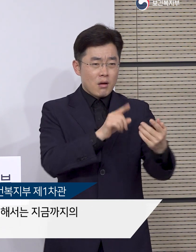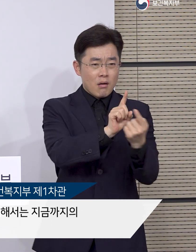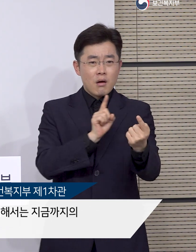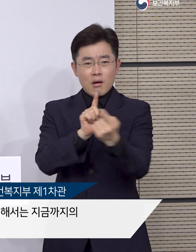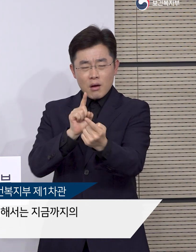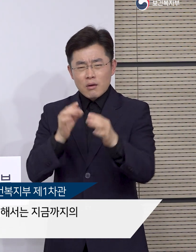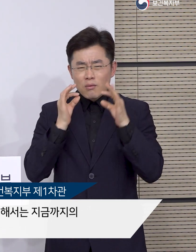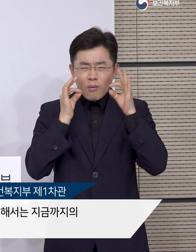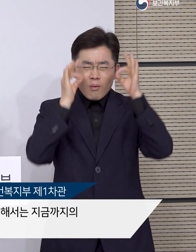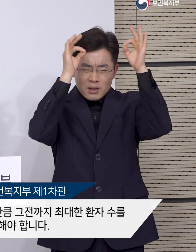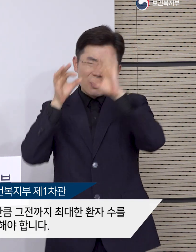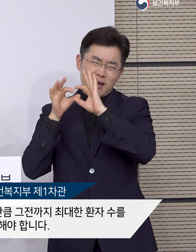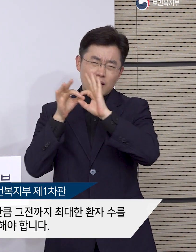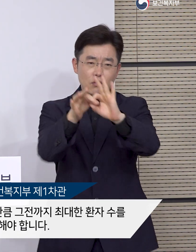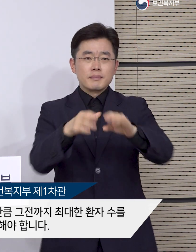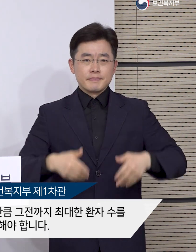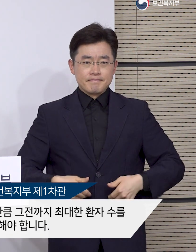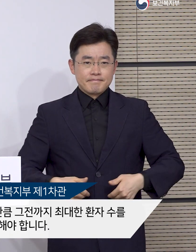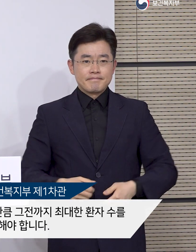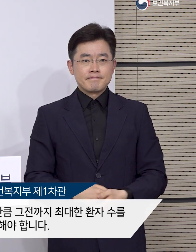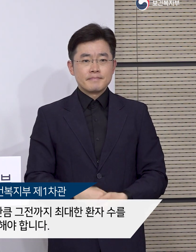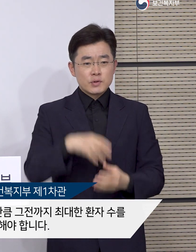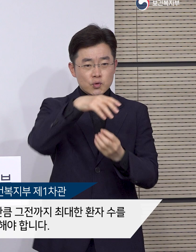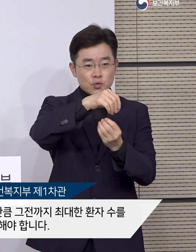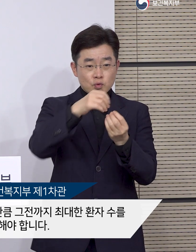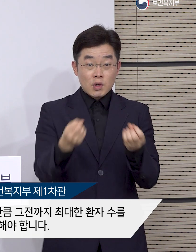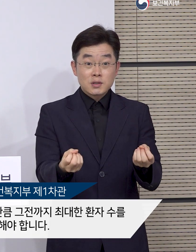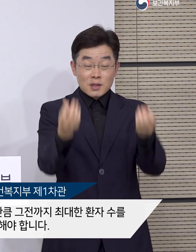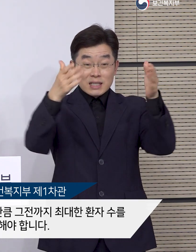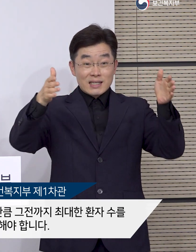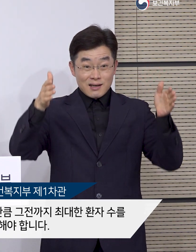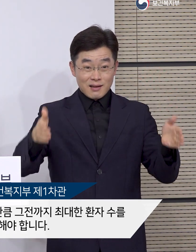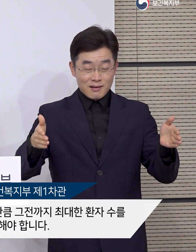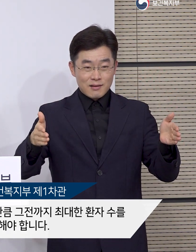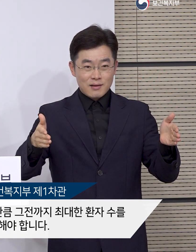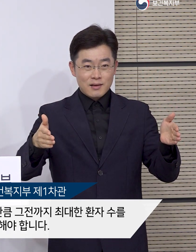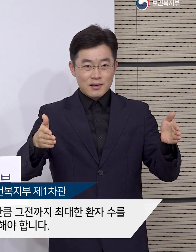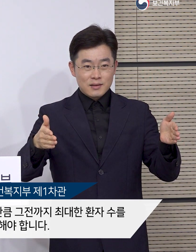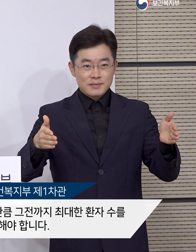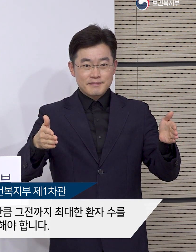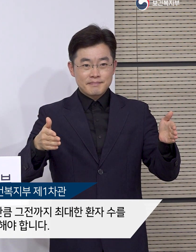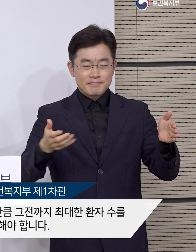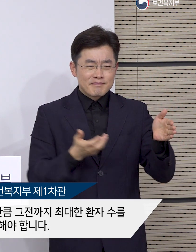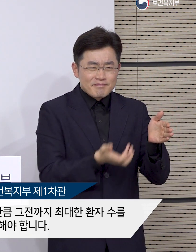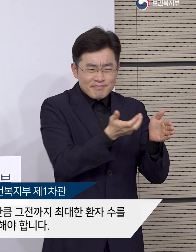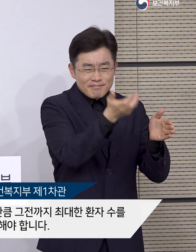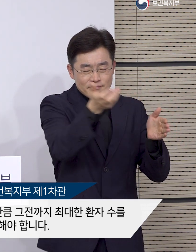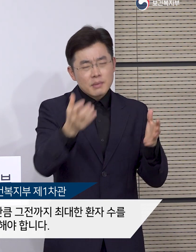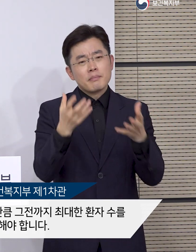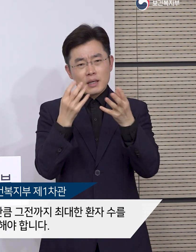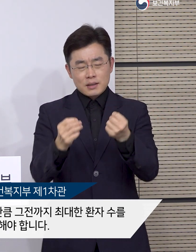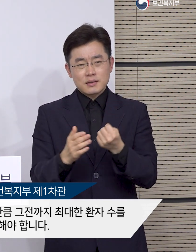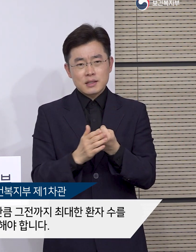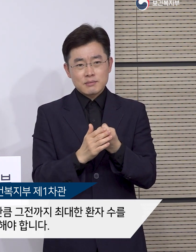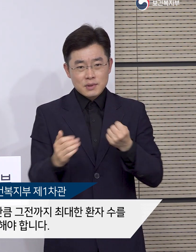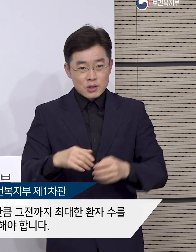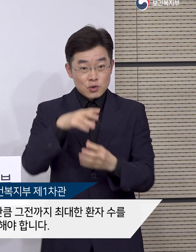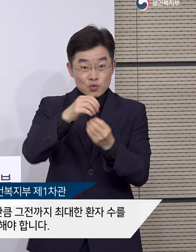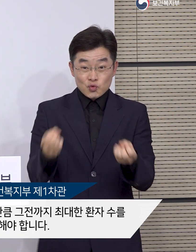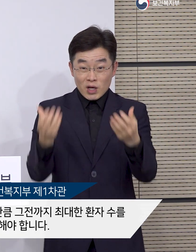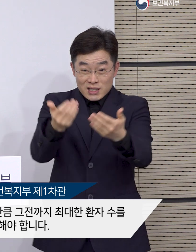계속되어야 합니다. 또한 추석 연휴의 대규모 인구 이동이 예정된 만큼 그